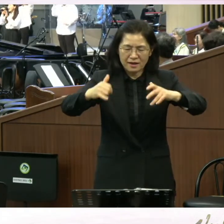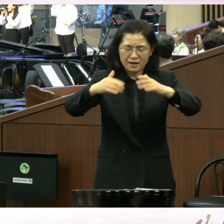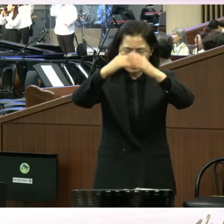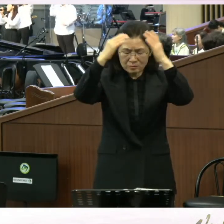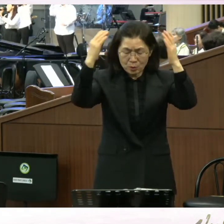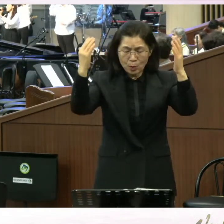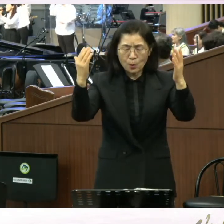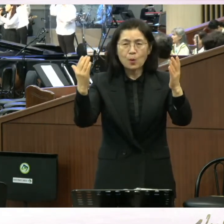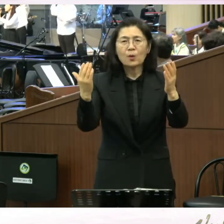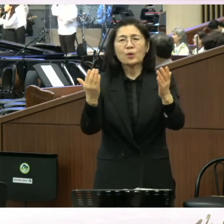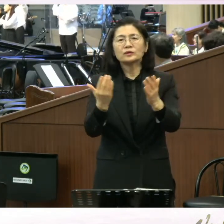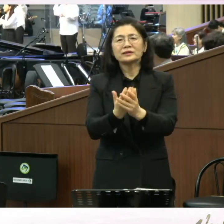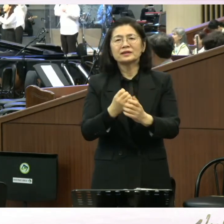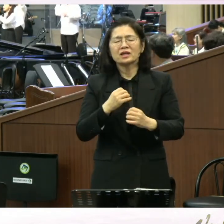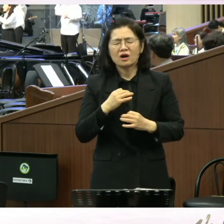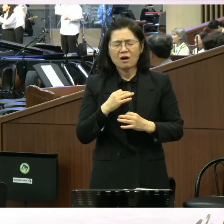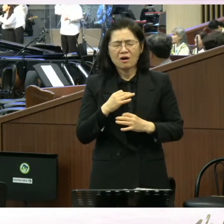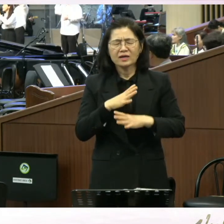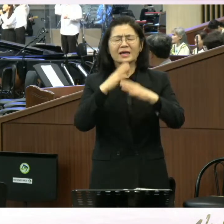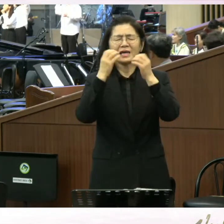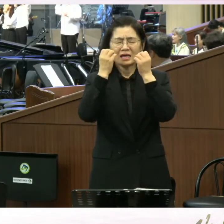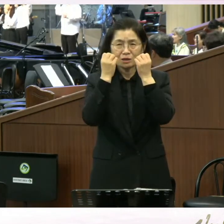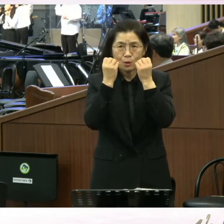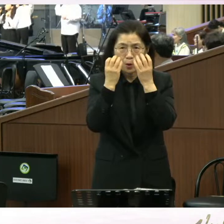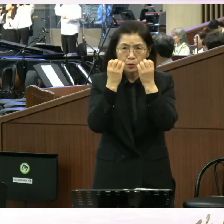세상 모든